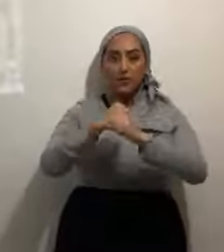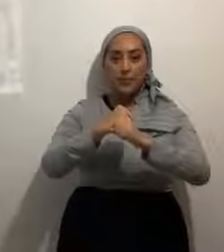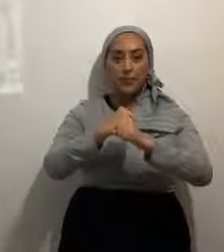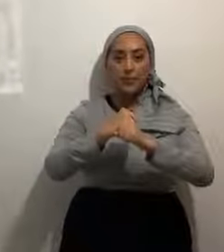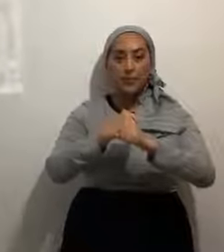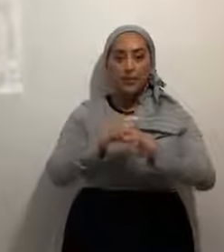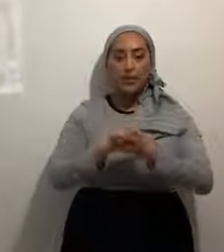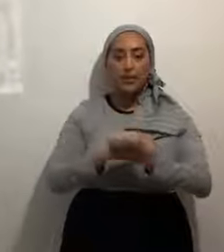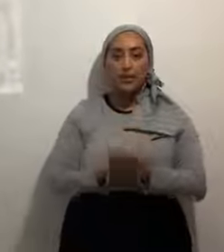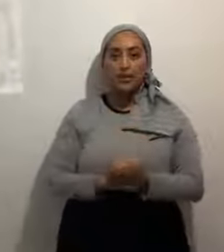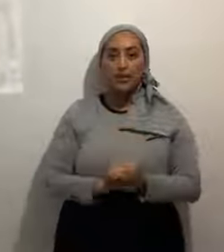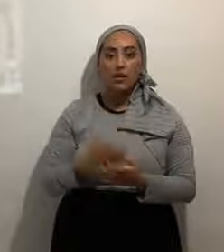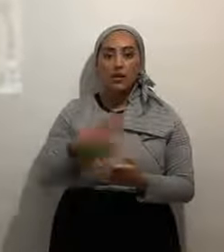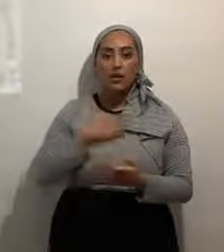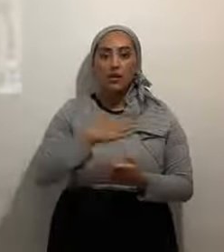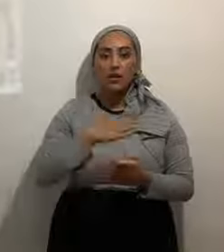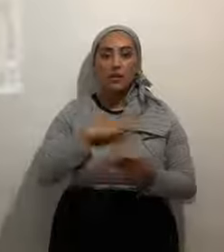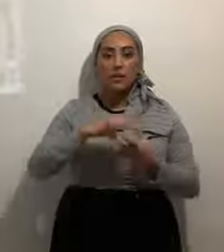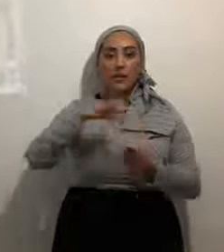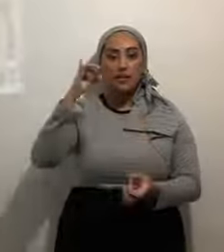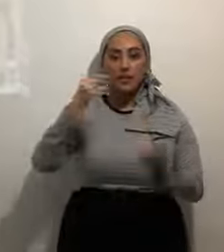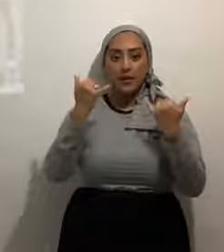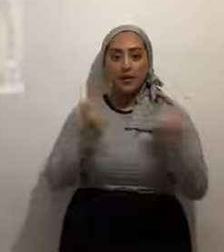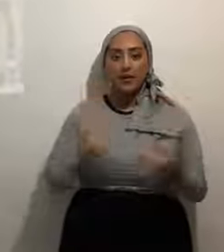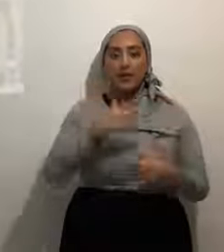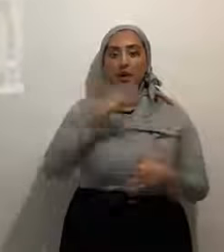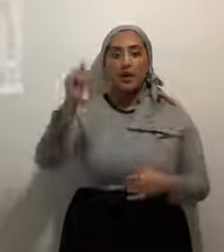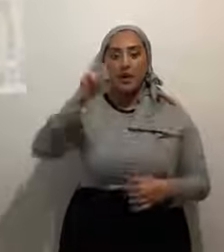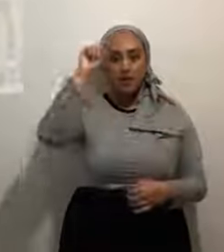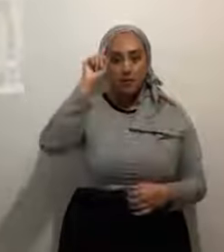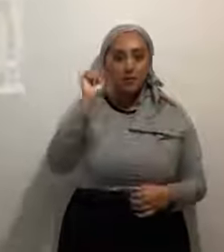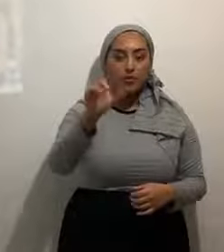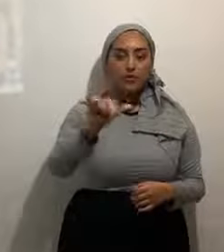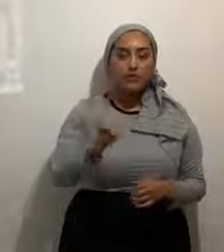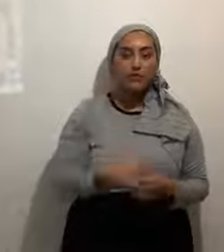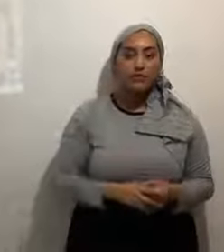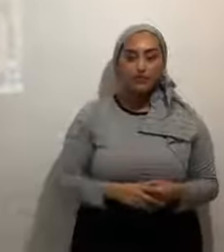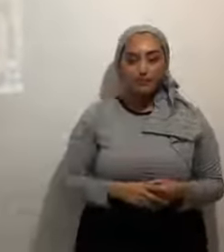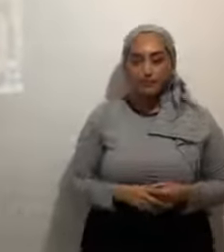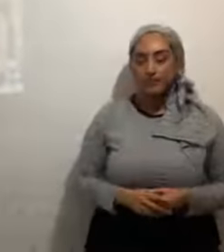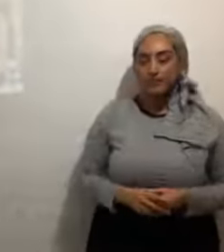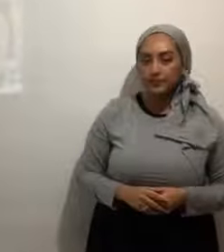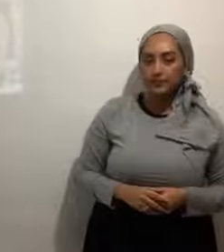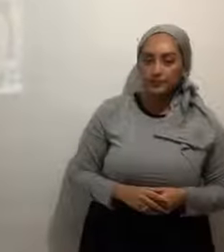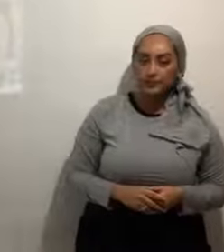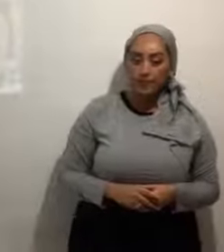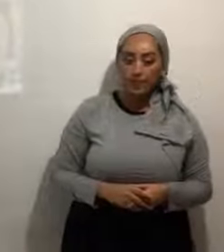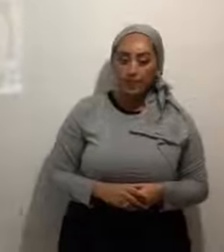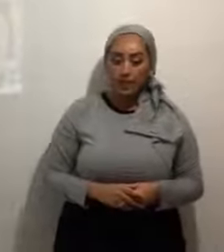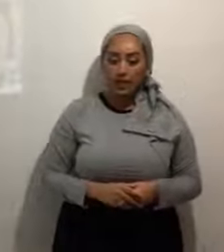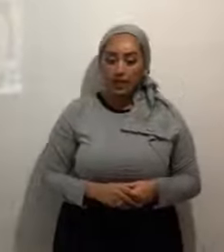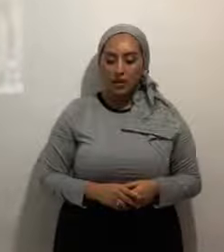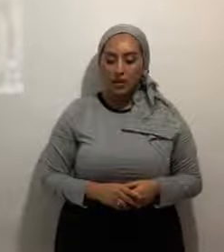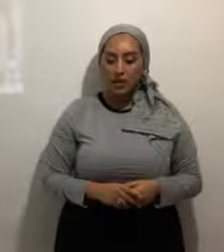Tzeseha Ubudeha. O sea, Él nos guarda, el Eterno te guardará. Me'ata